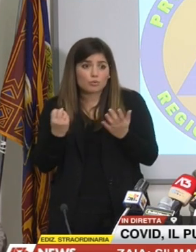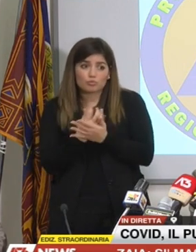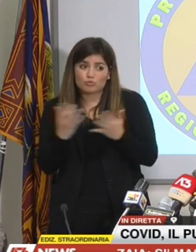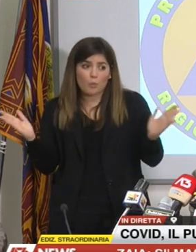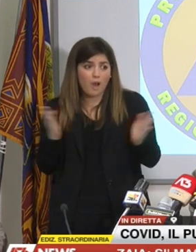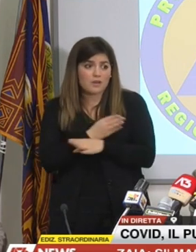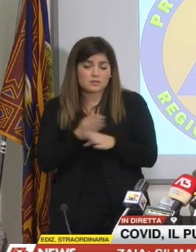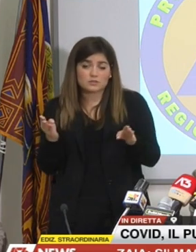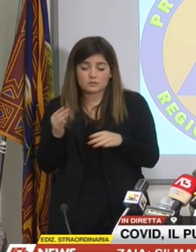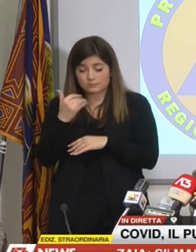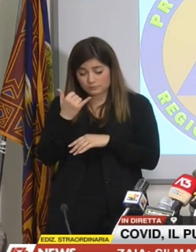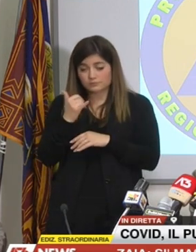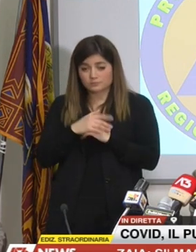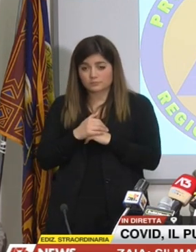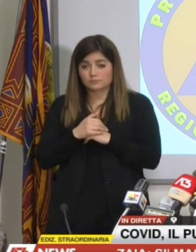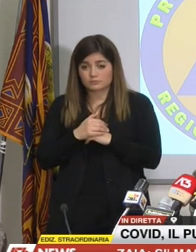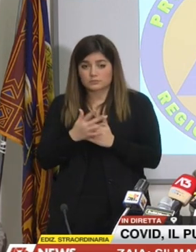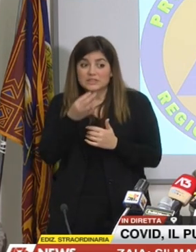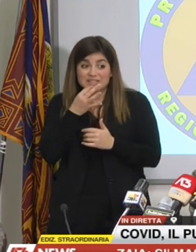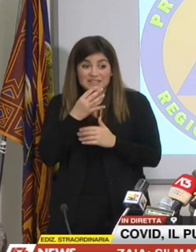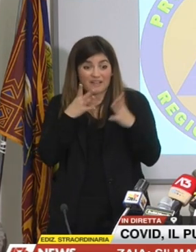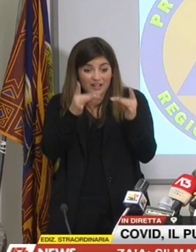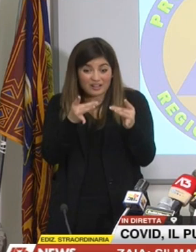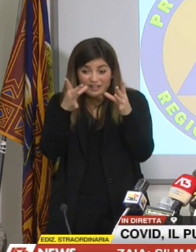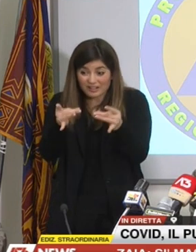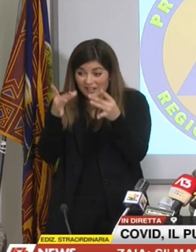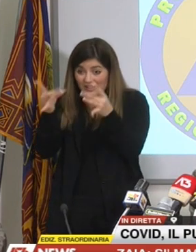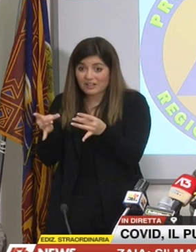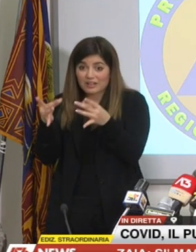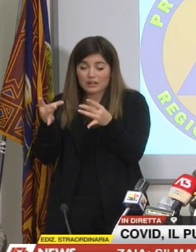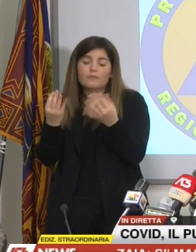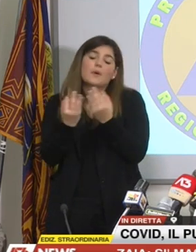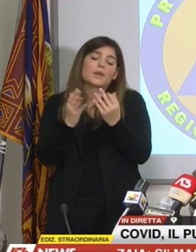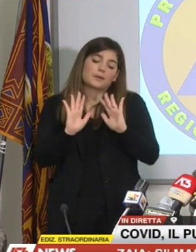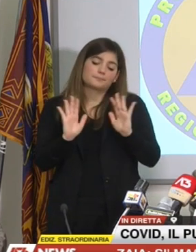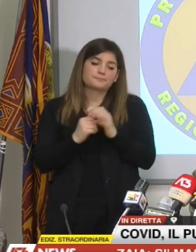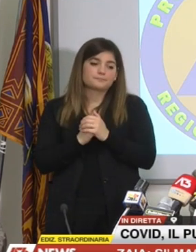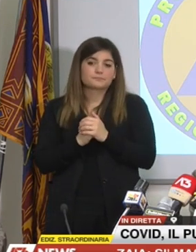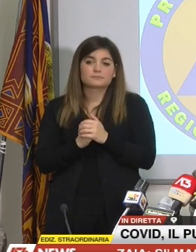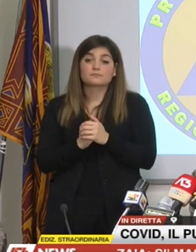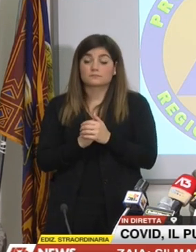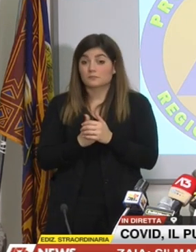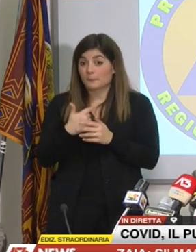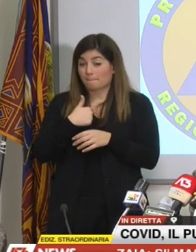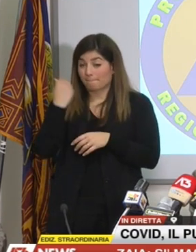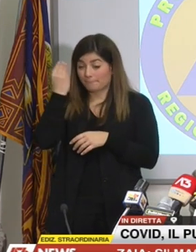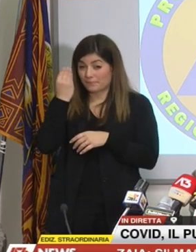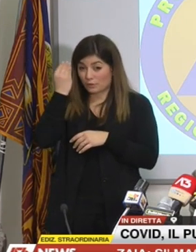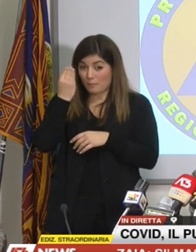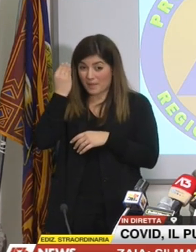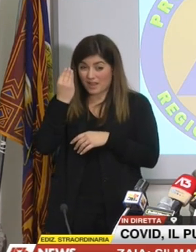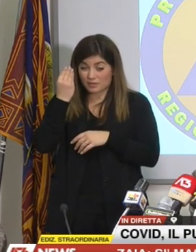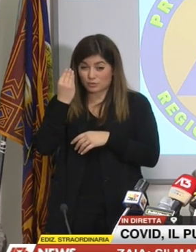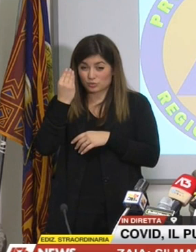periodo. E per cui infettare, cioè, va sì, bene. Sì. Però guarda, è eclatante secondo me, non perché l'ho detto